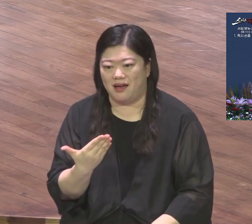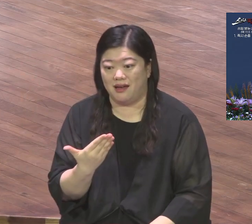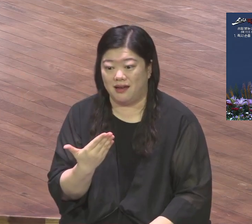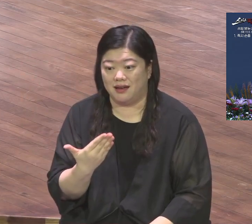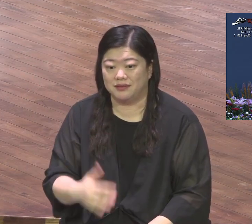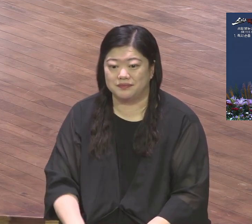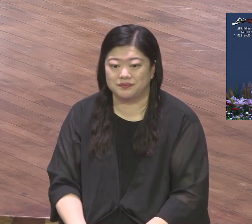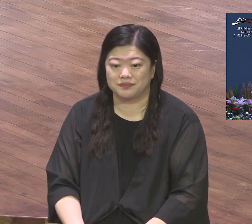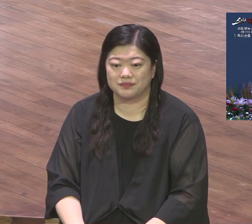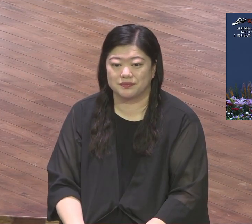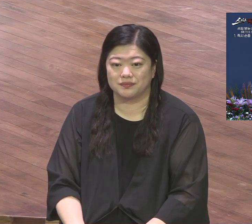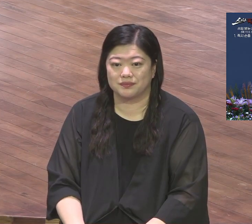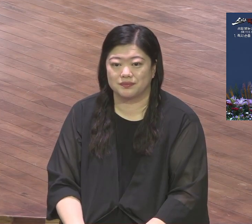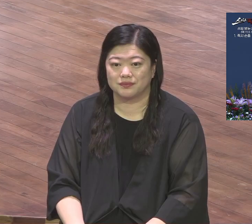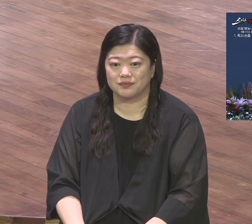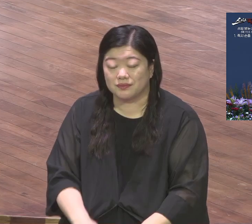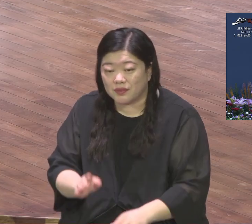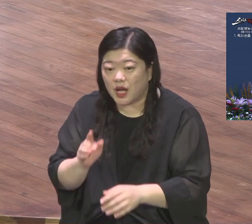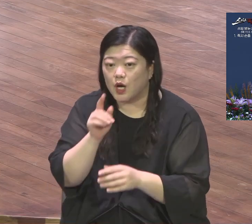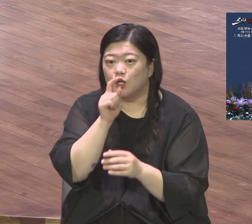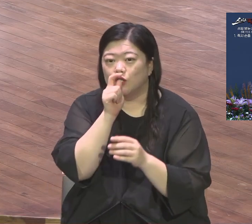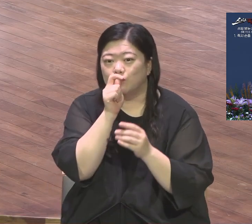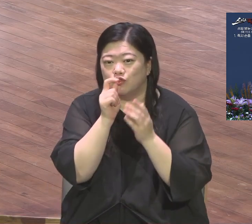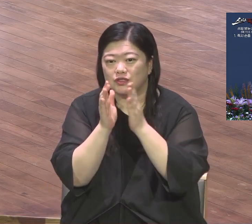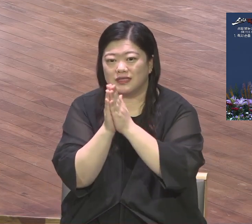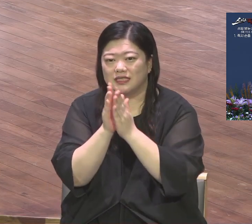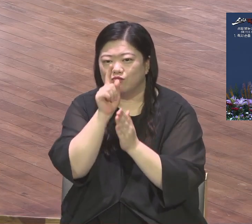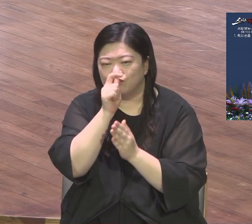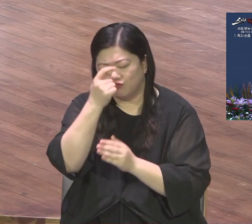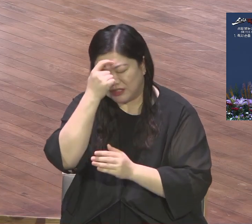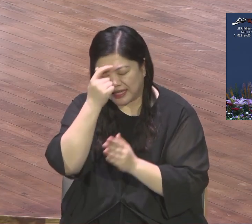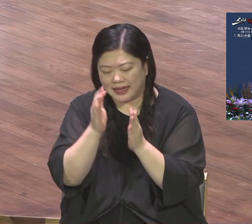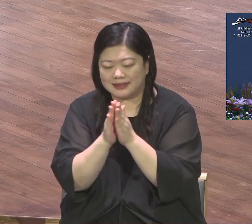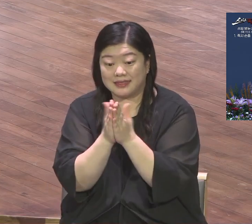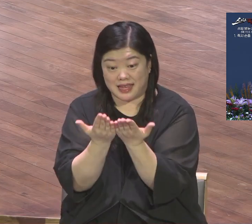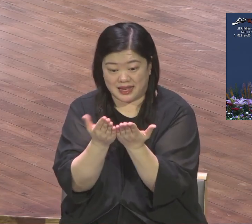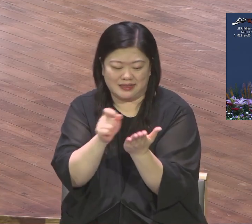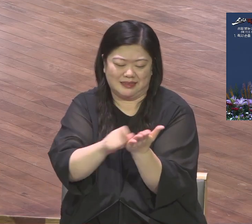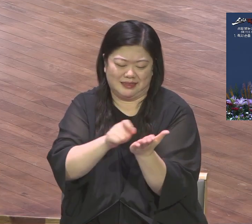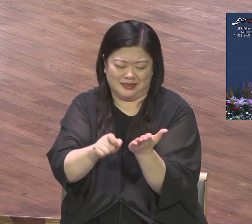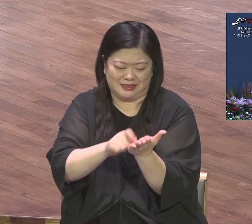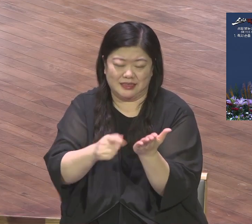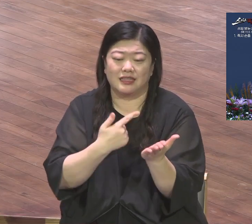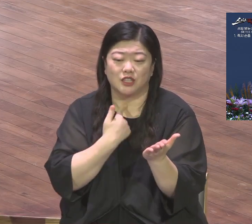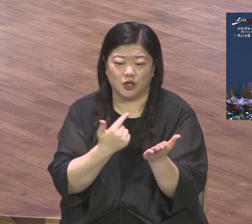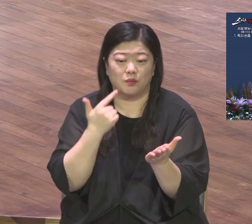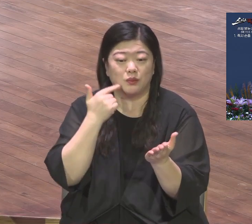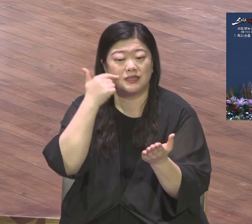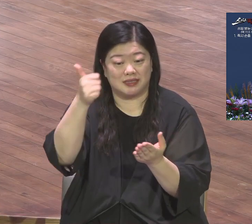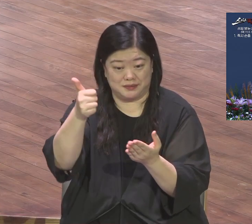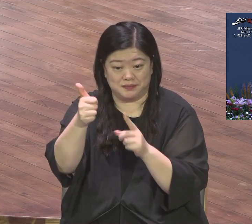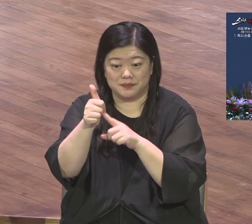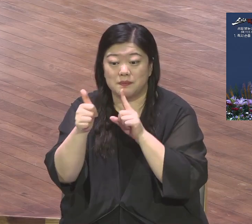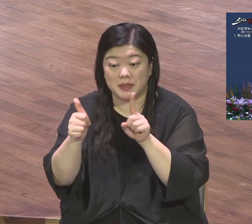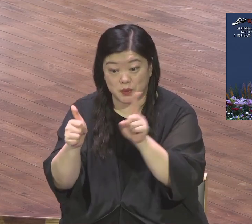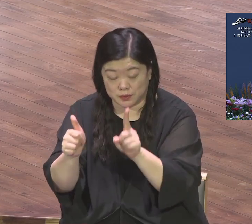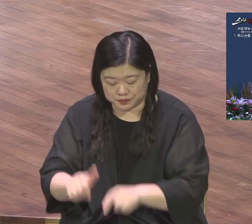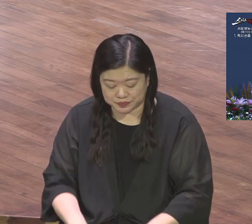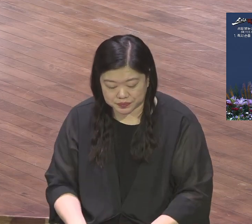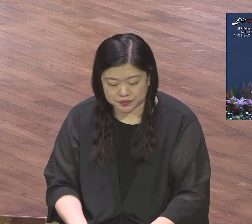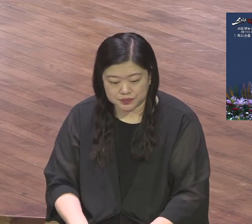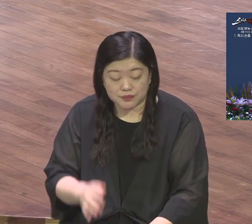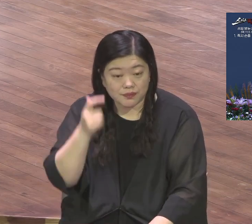주님은 나의 최호봉이라는 묵상집이 있는데 오스왈드 챔버스 목사님이 이렇게 말했어요. 영적인 것을